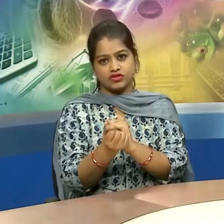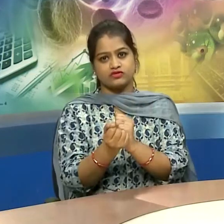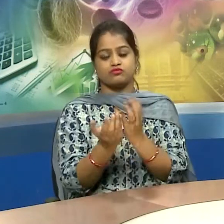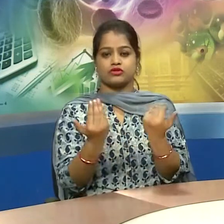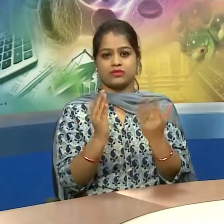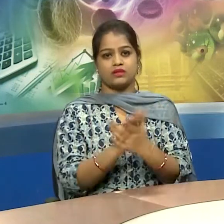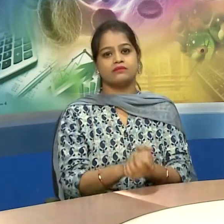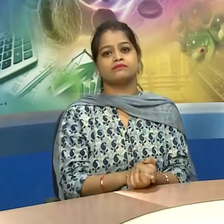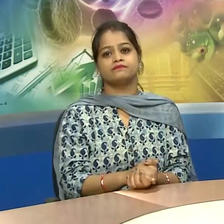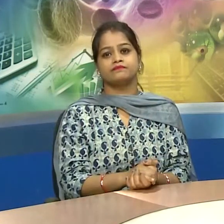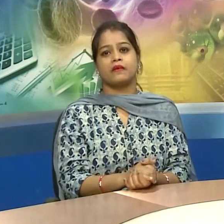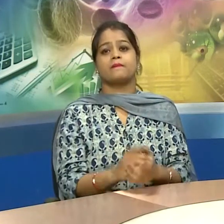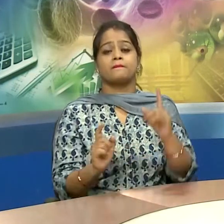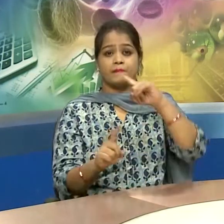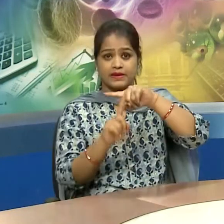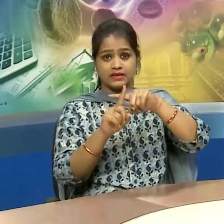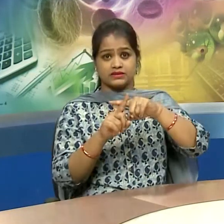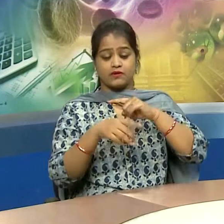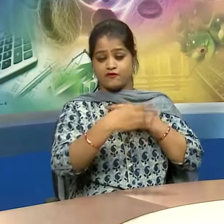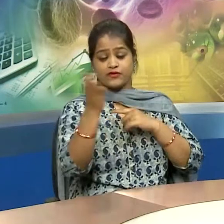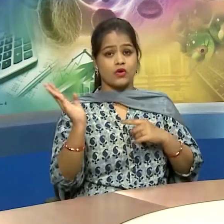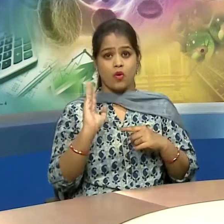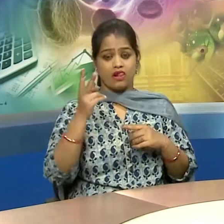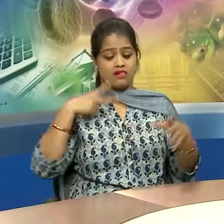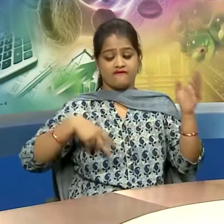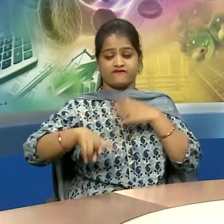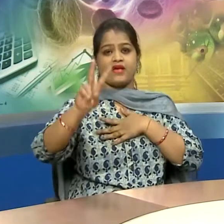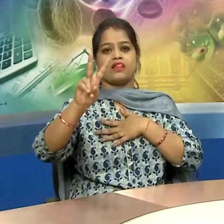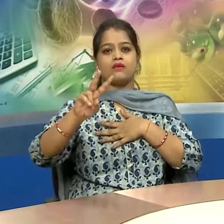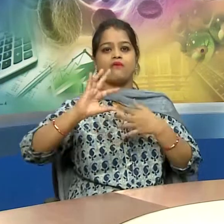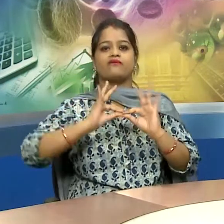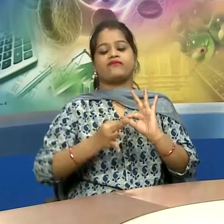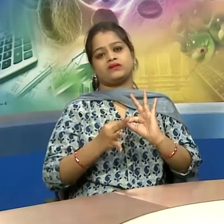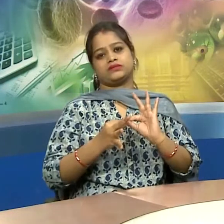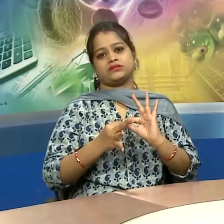पर हमारे आदर्श स्थित व स्थिर हों।